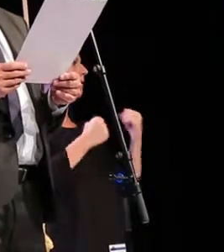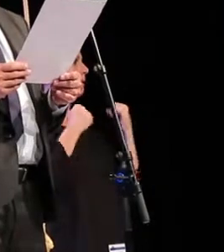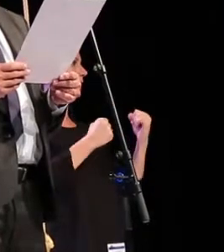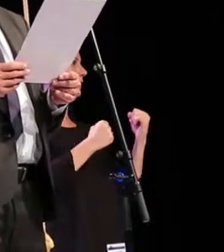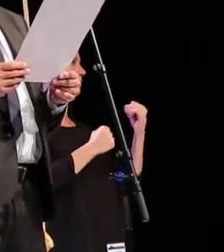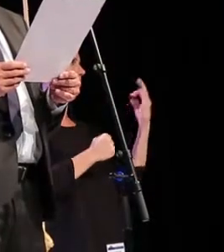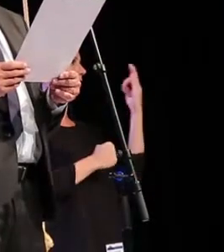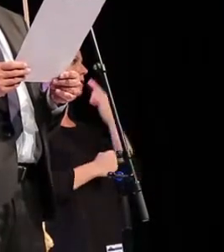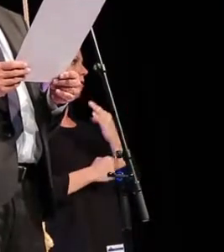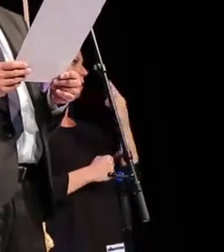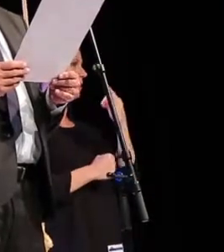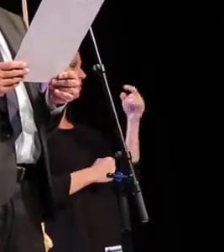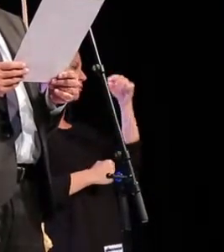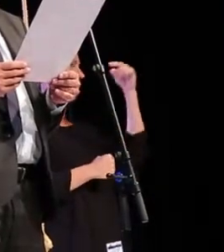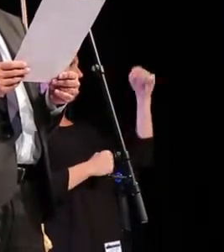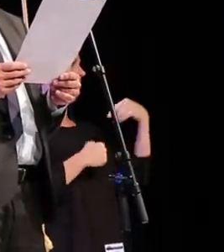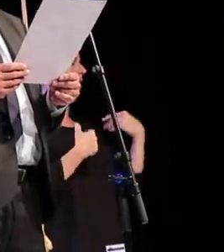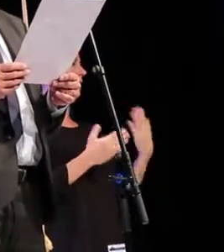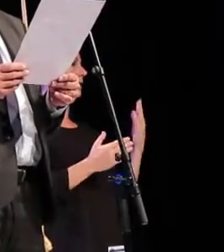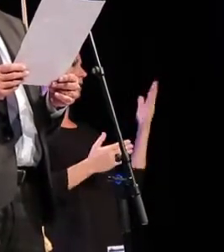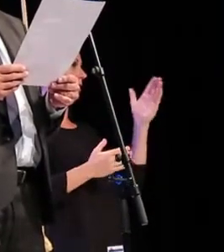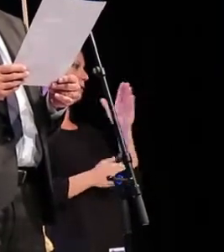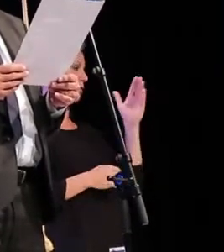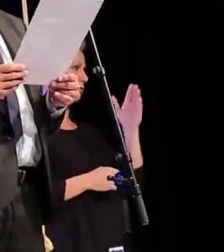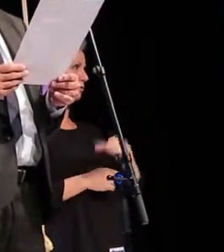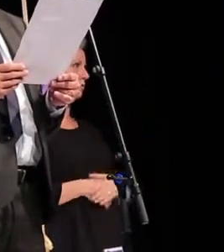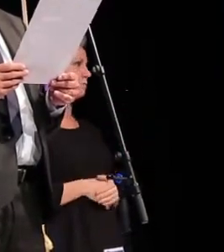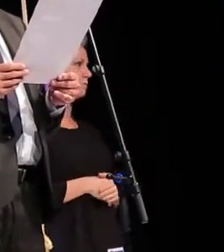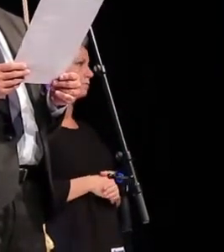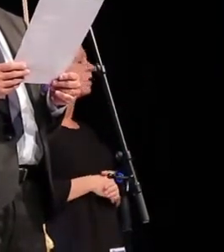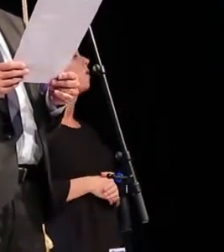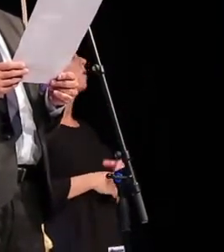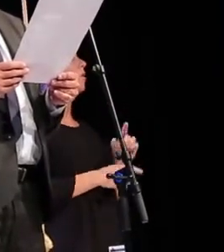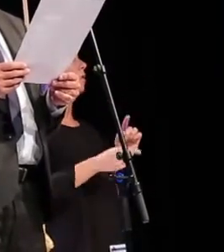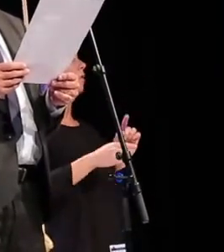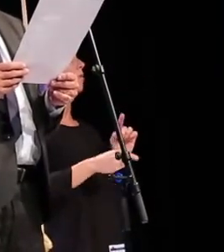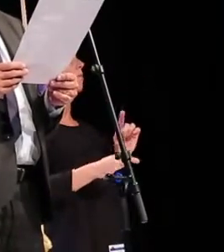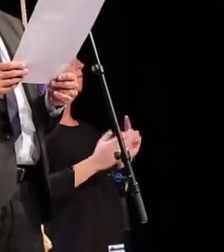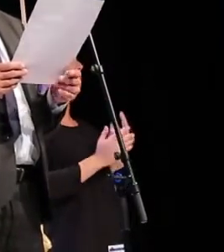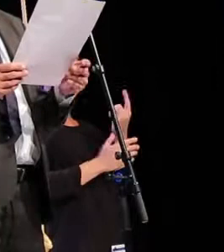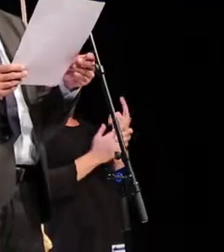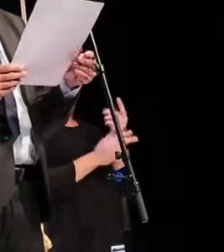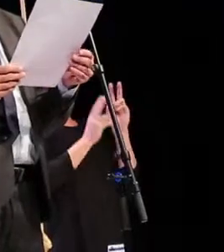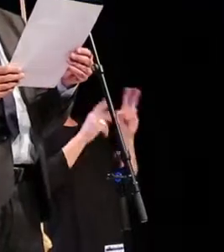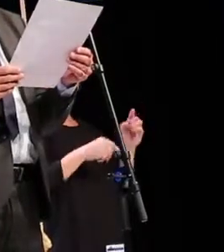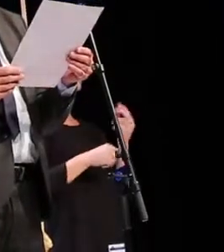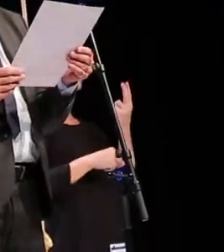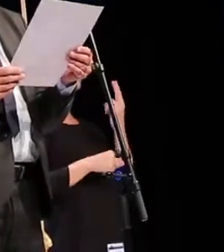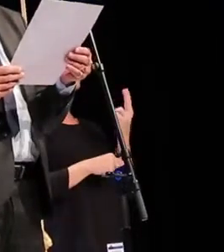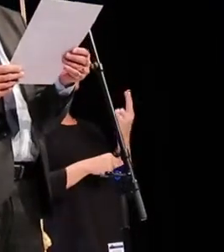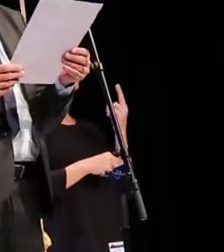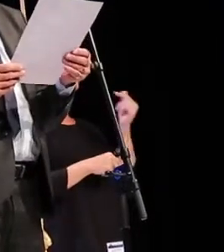Och det är mycket möjligt att 2005 också är mänsklighetens hittills viktigaste år.